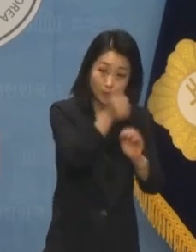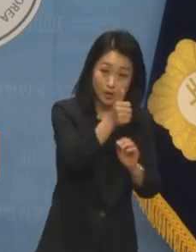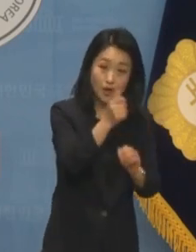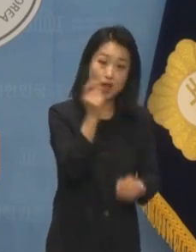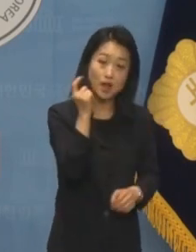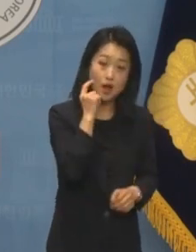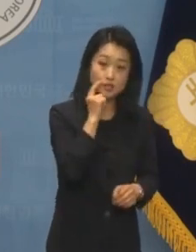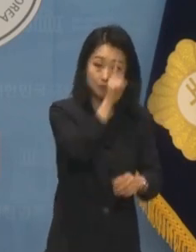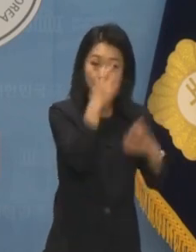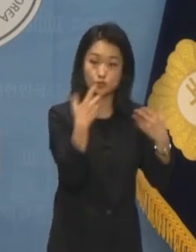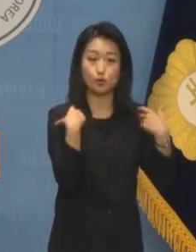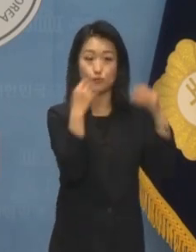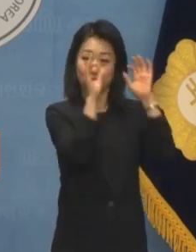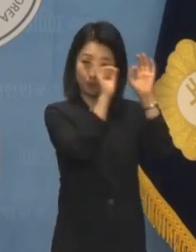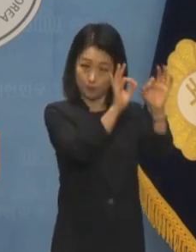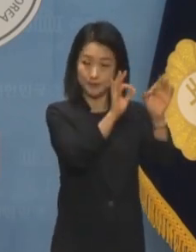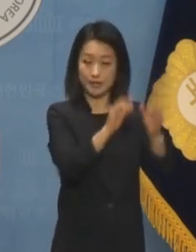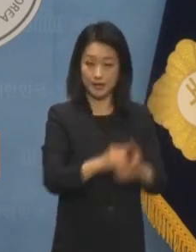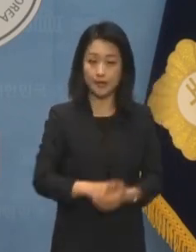수밖에 없습니다.